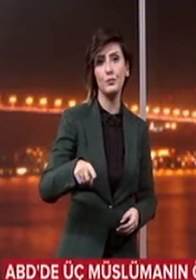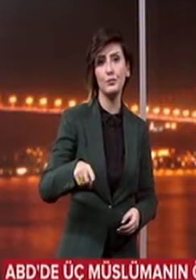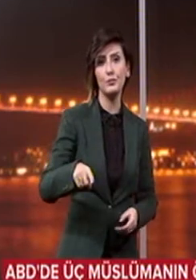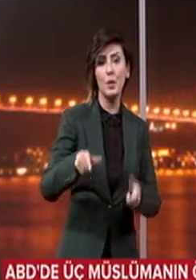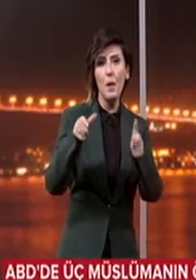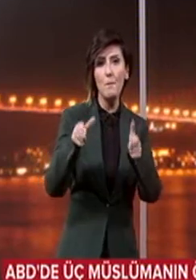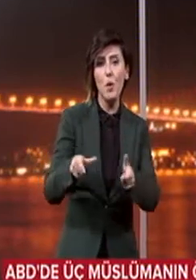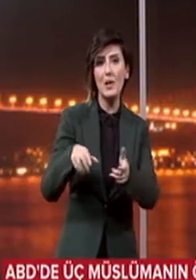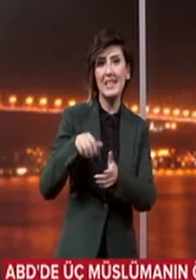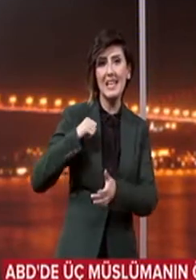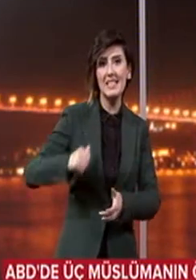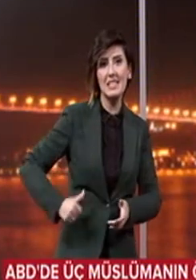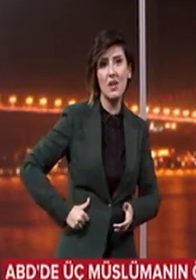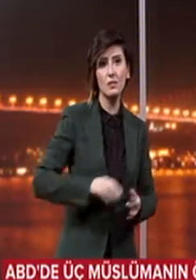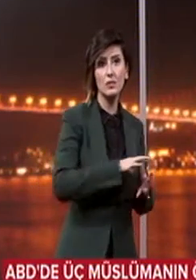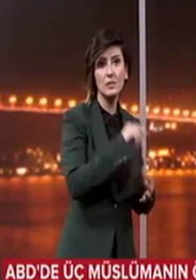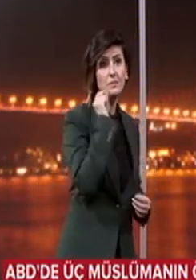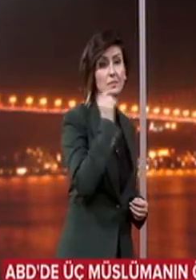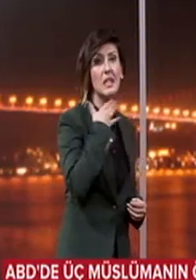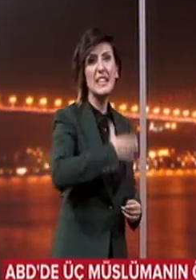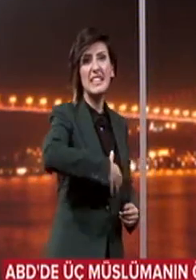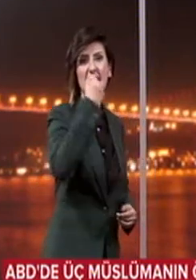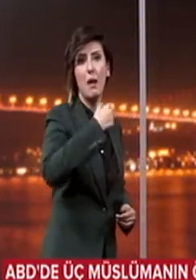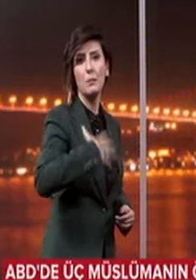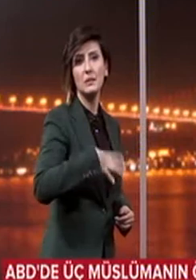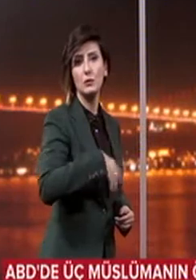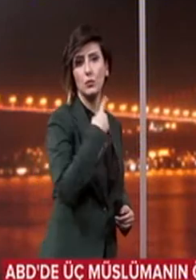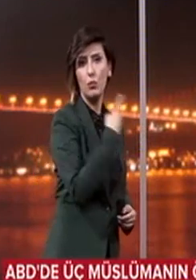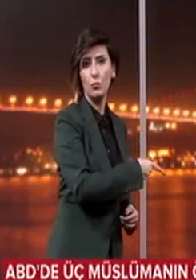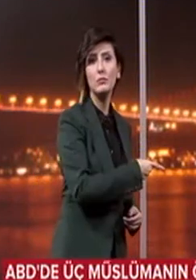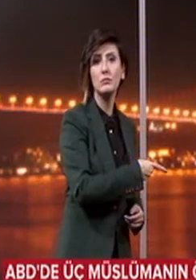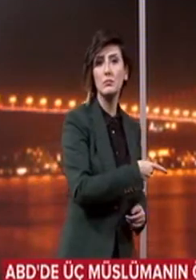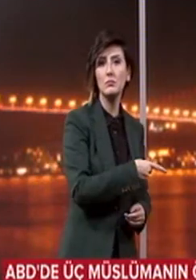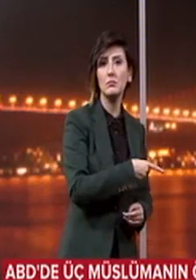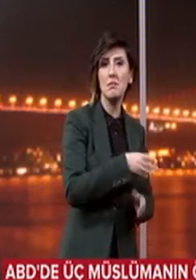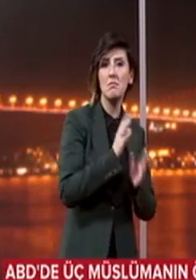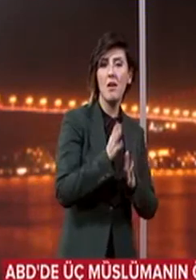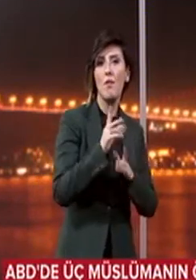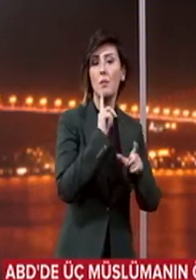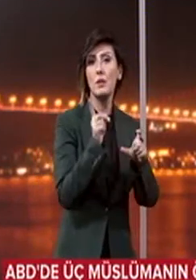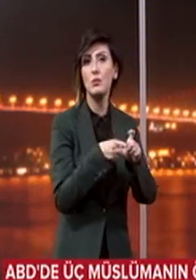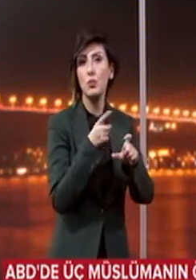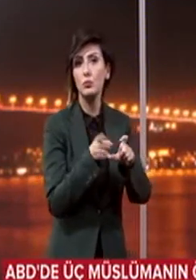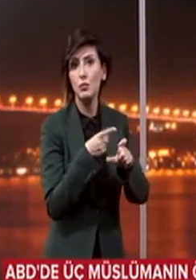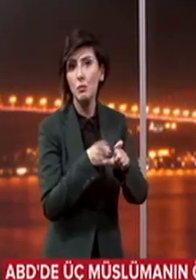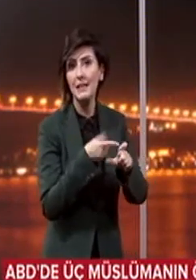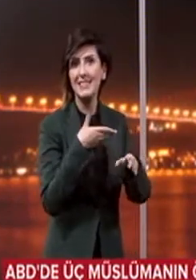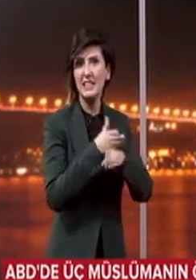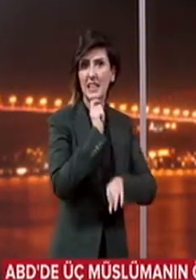Bölge Savcılığı Craig Hicks için idam talebinde bulundu. Devam eden soruşturmada Hicks'in